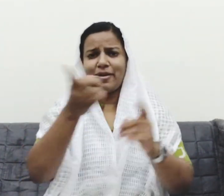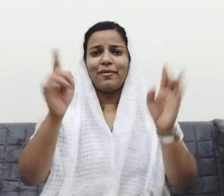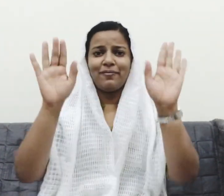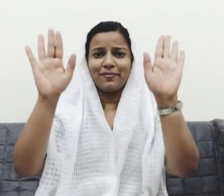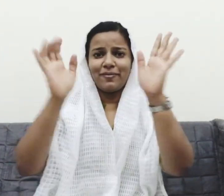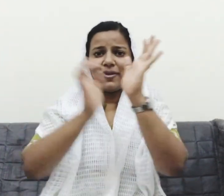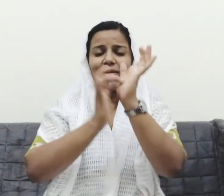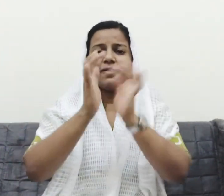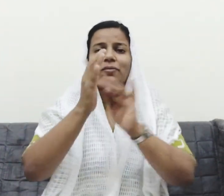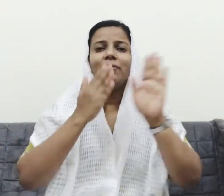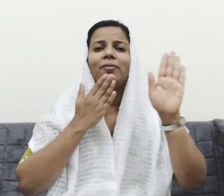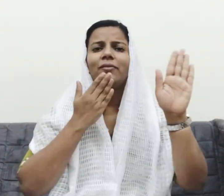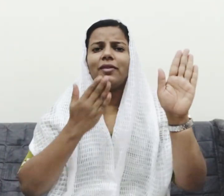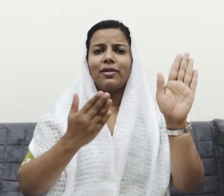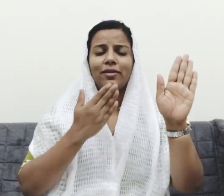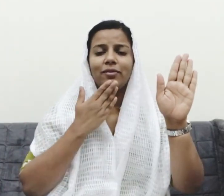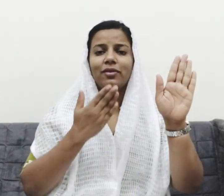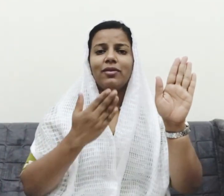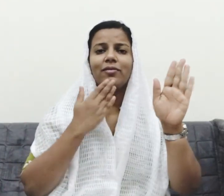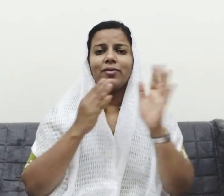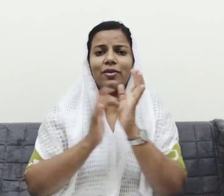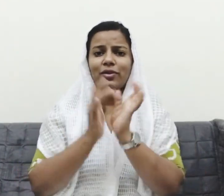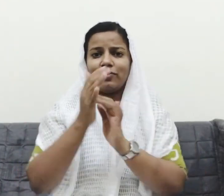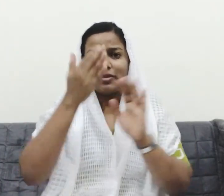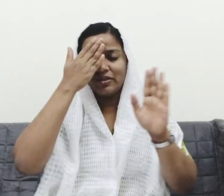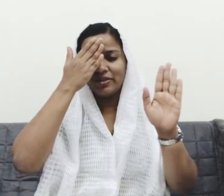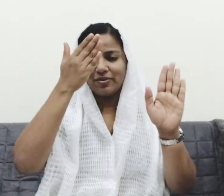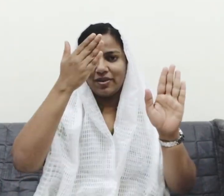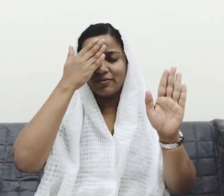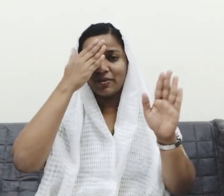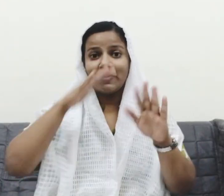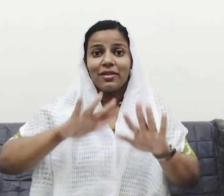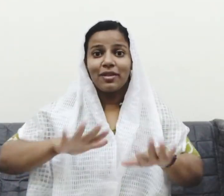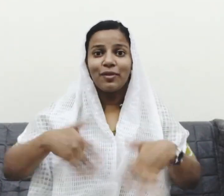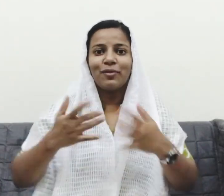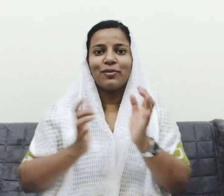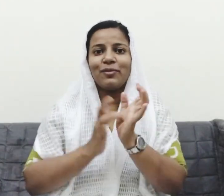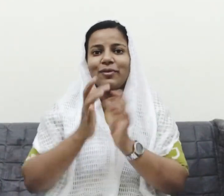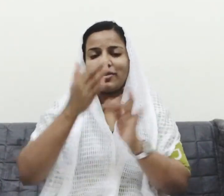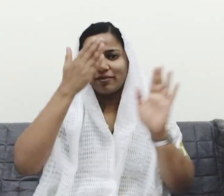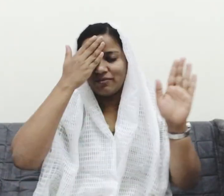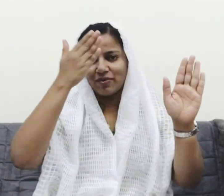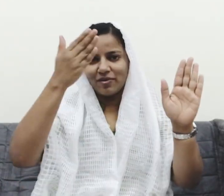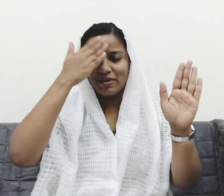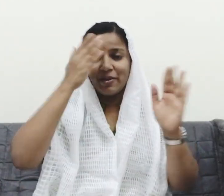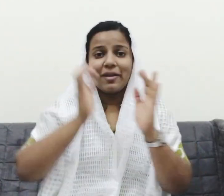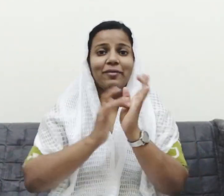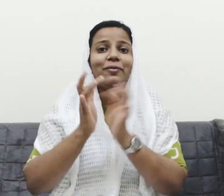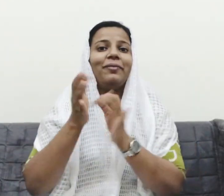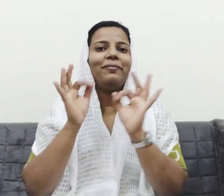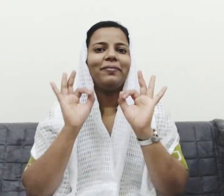ഉയർത്തി കർത്താവിന് നന്ദി പറഞ്ഞ് ഹല്ലേലൂയ. നന്ദിയോടെ സ്തോത്രം പറഞ്ഞ്, നന്ദിയോടെ സ്തോത്രം പറഞ്ഞ്, ആനന്ദത്തോടെ സ്തോത്രം പറഞ്ഞ് ഹല്ലേലൂയ. യഹോവ